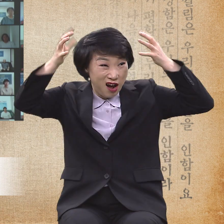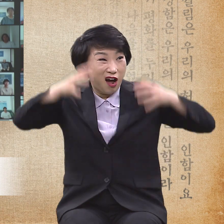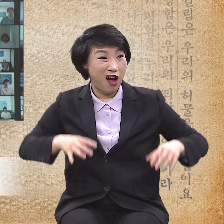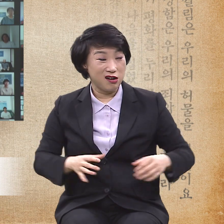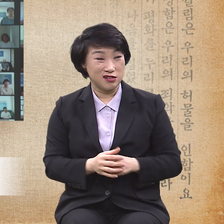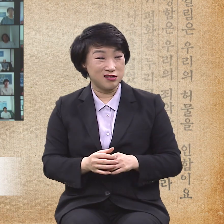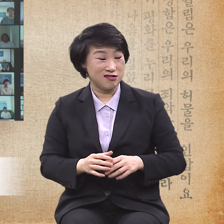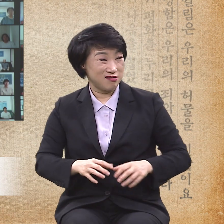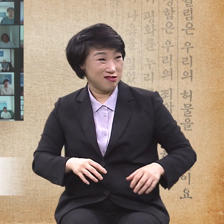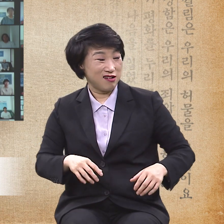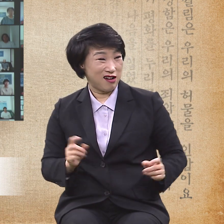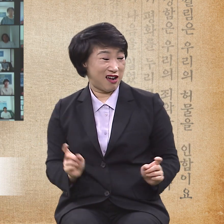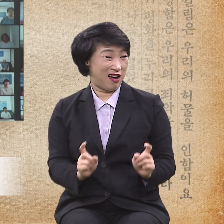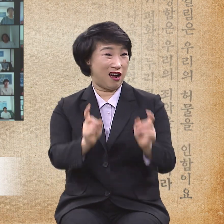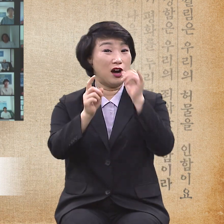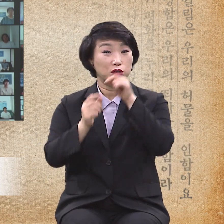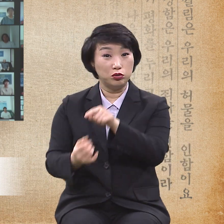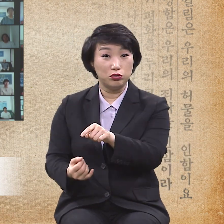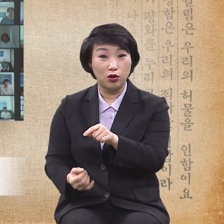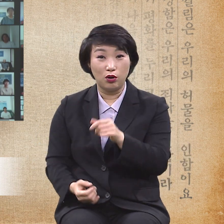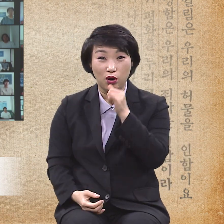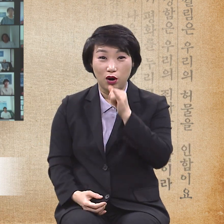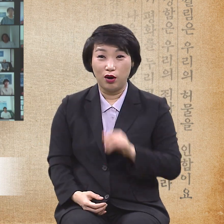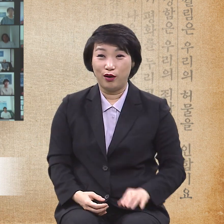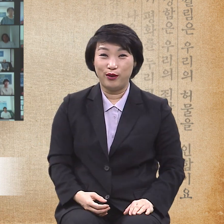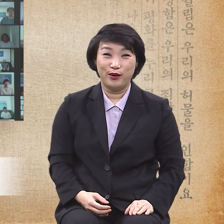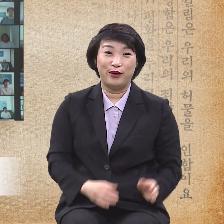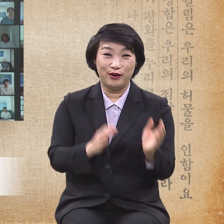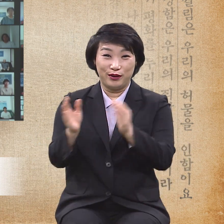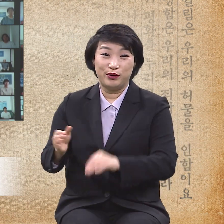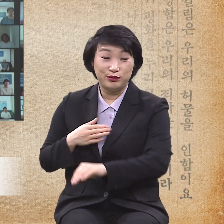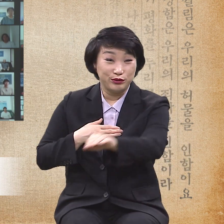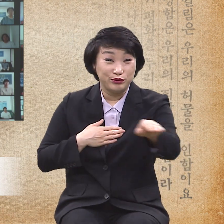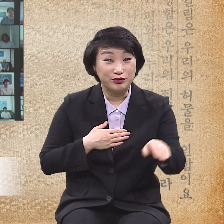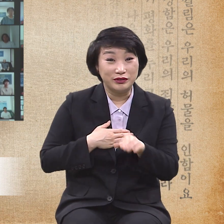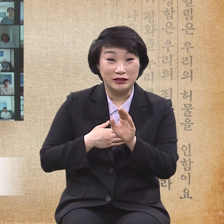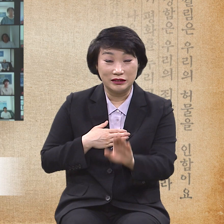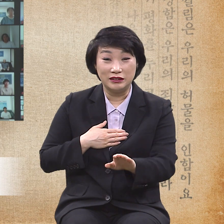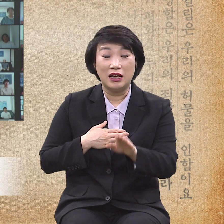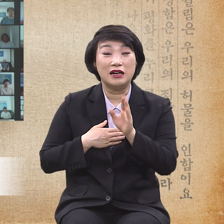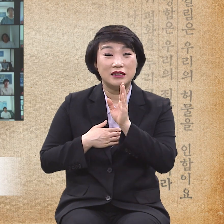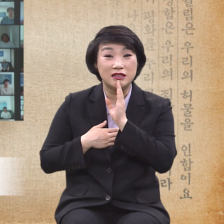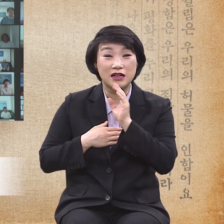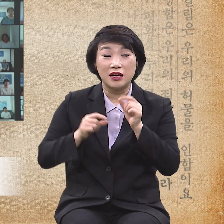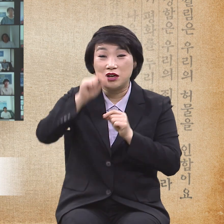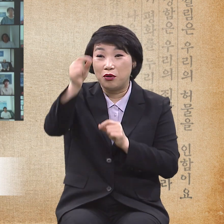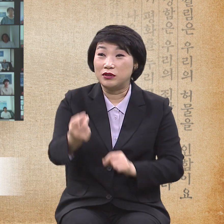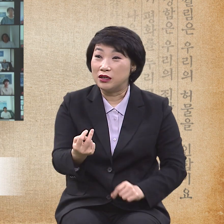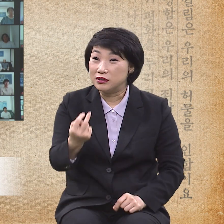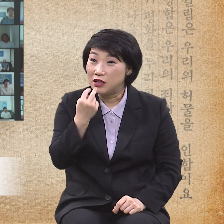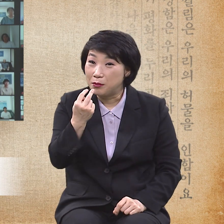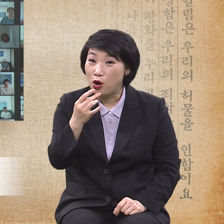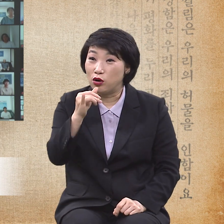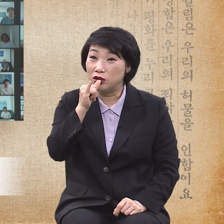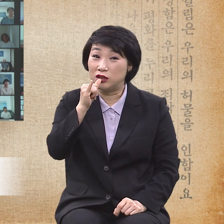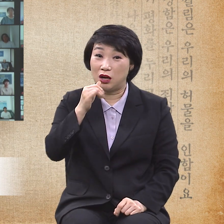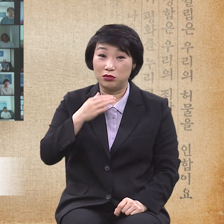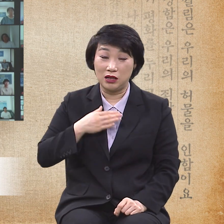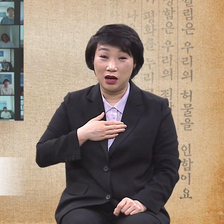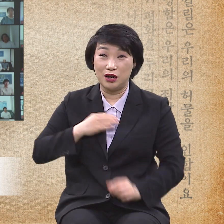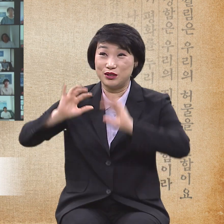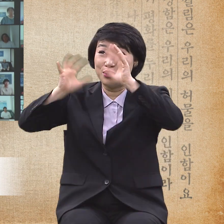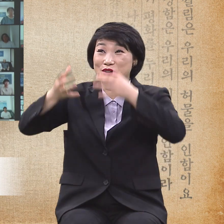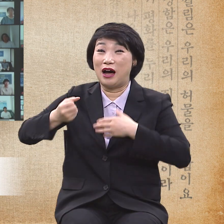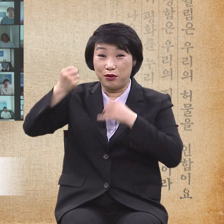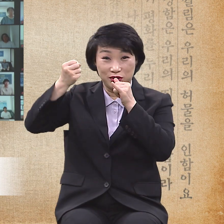난리 납니다. 이것만 건드리면. 근데 우리는 진짜 영생이라고 하는 거,